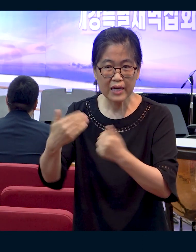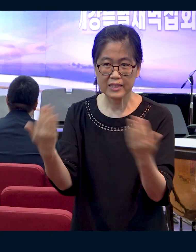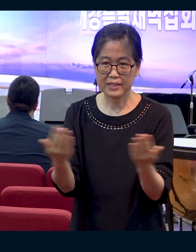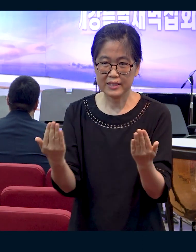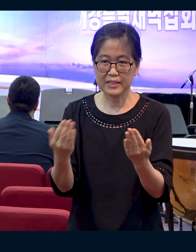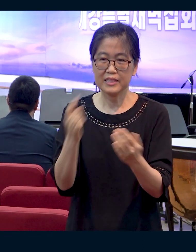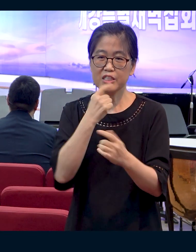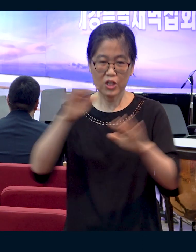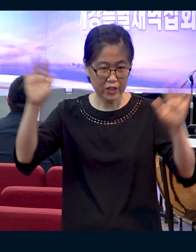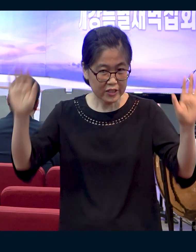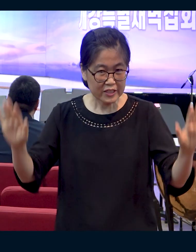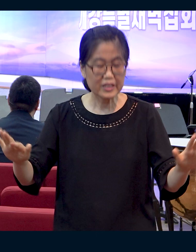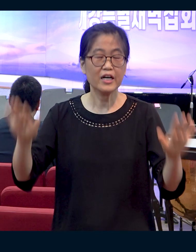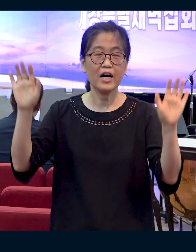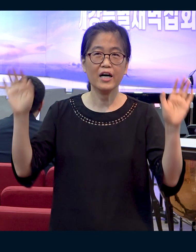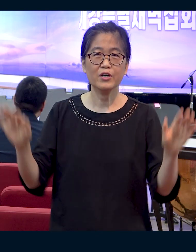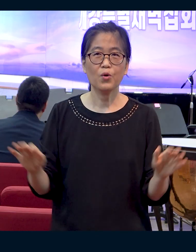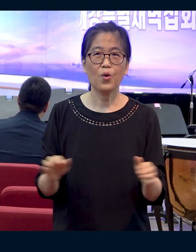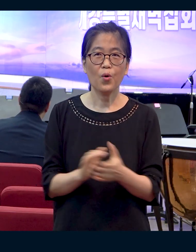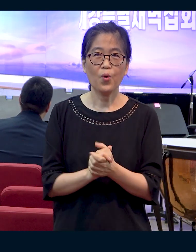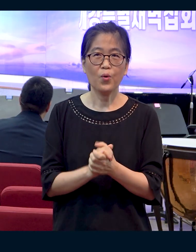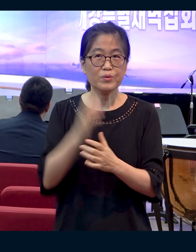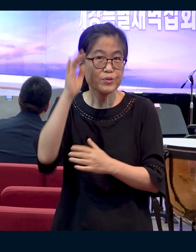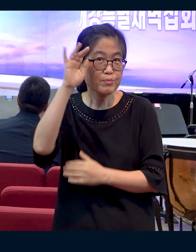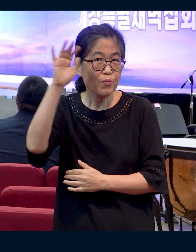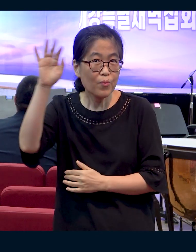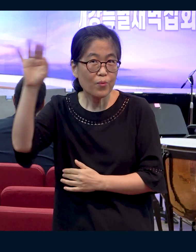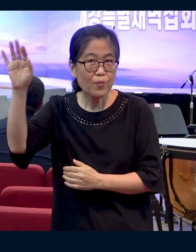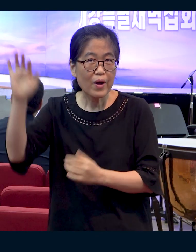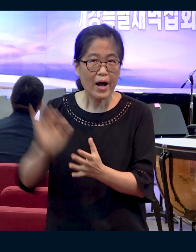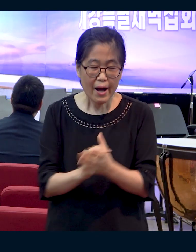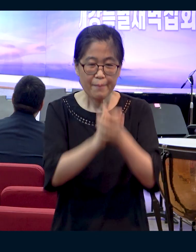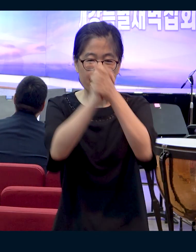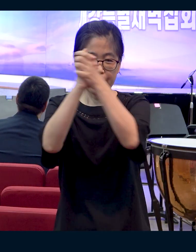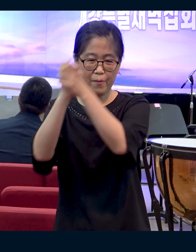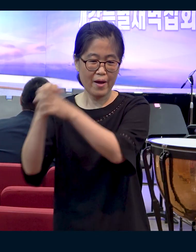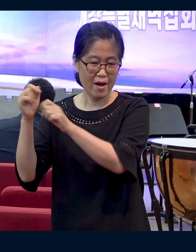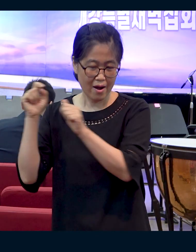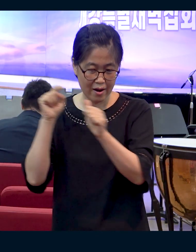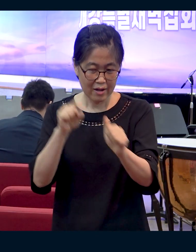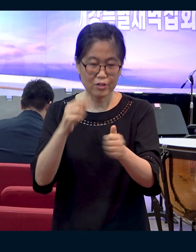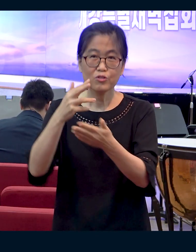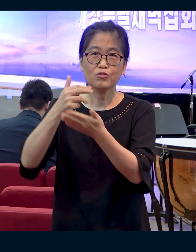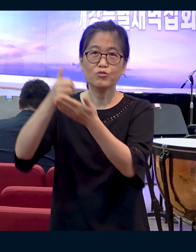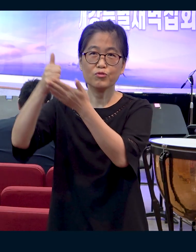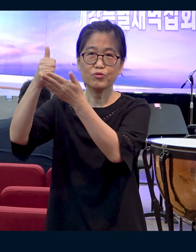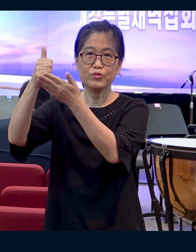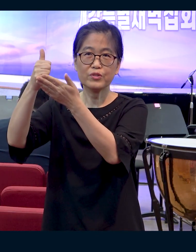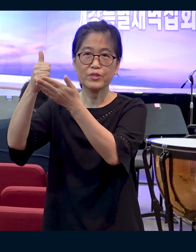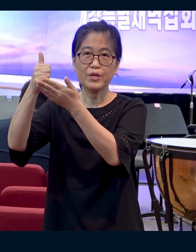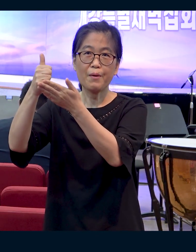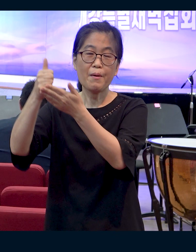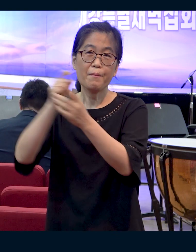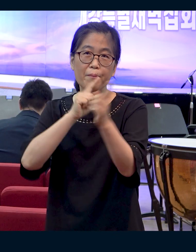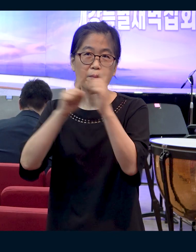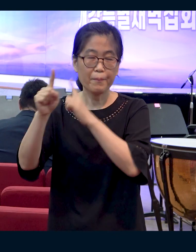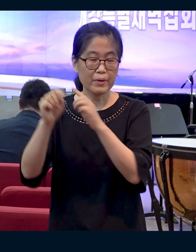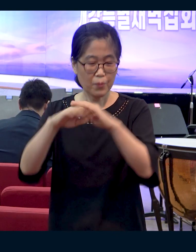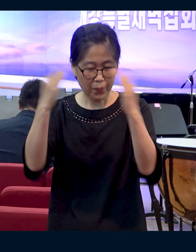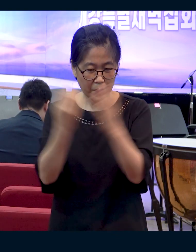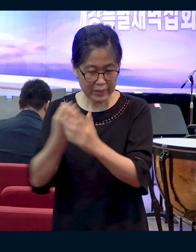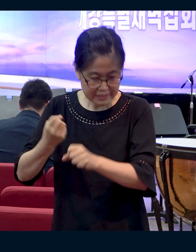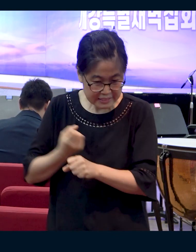흠모하겠네, 화목해 하라신 구주의 말씀을 온 세상 널리 전하세요. 부를